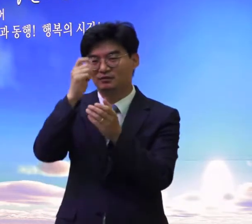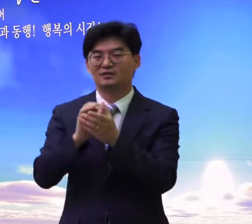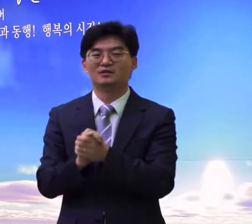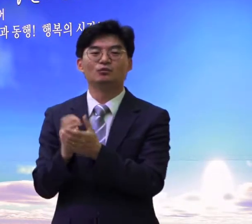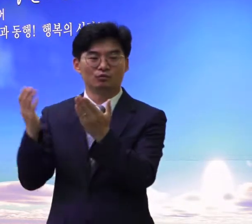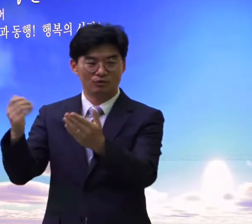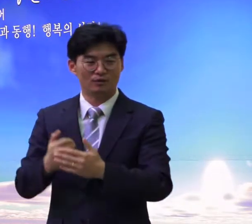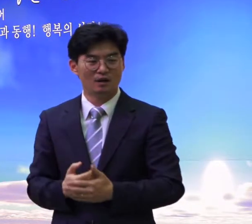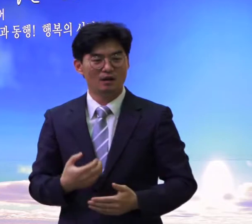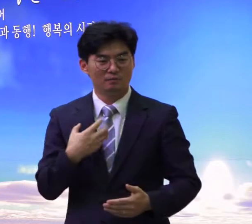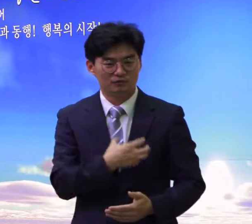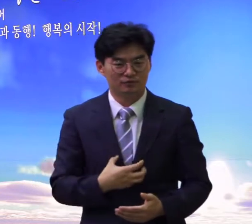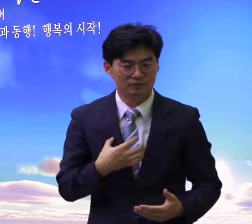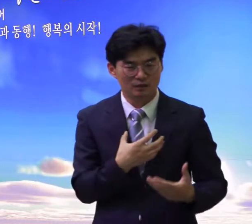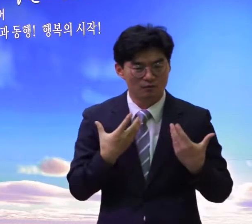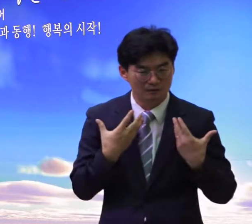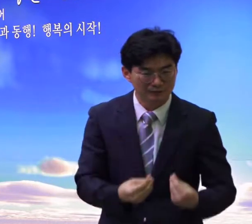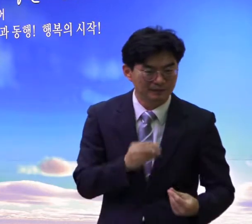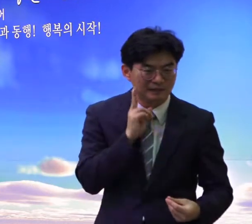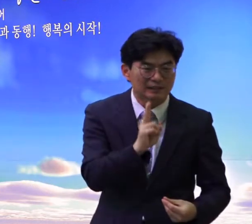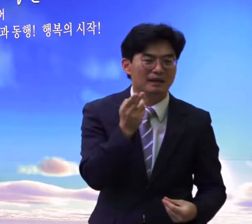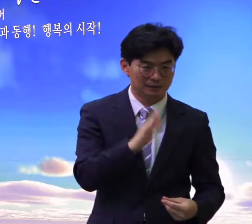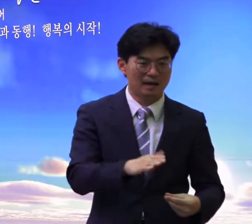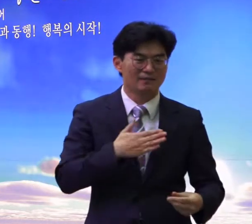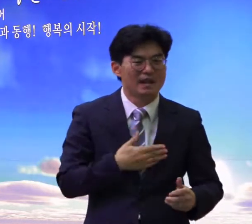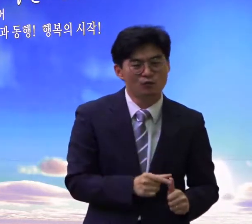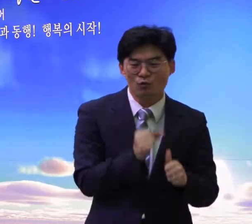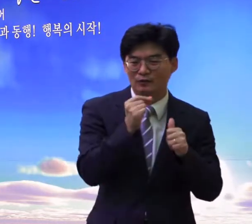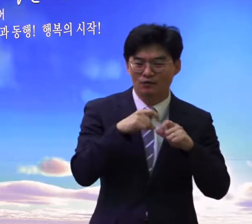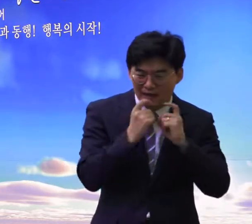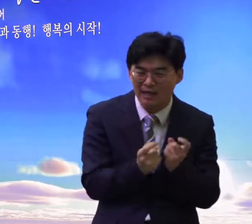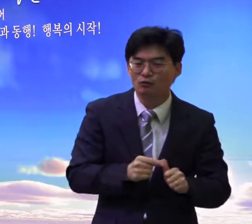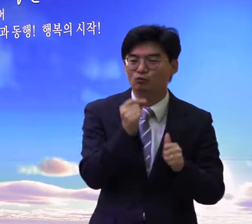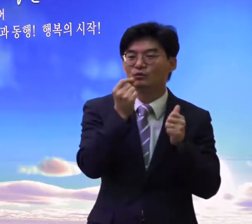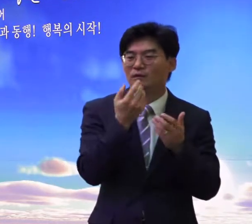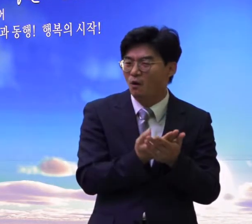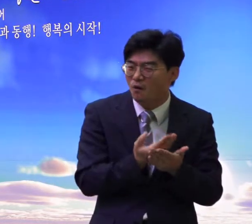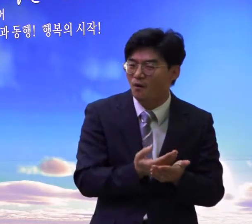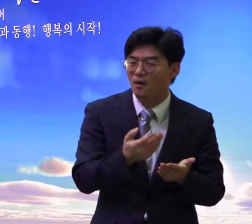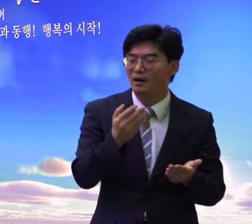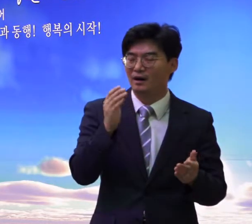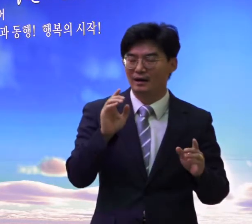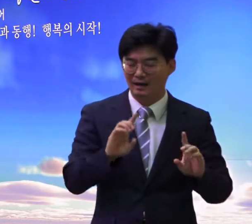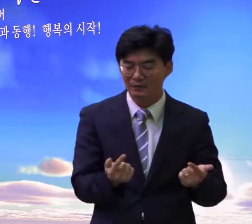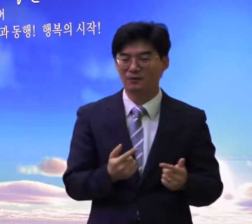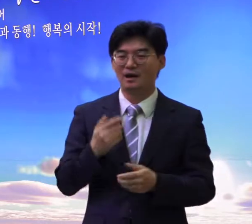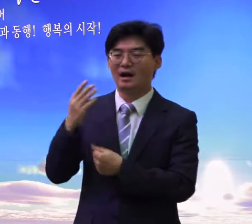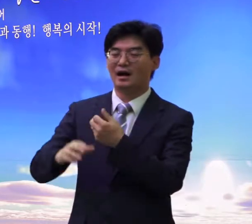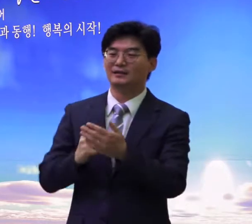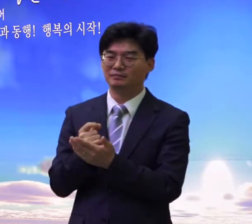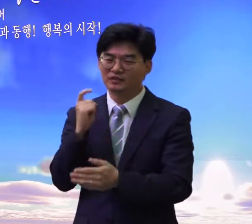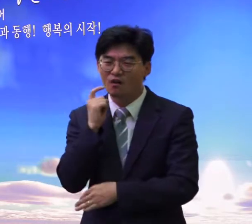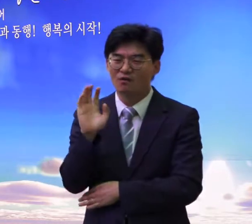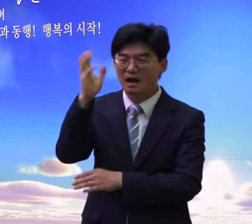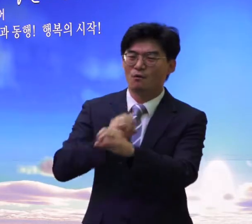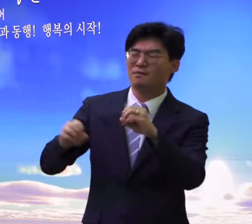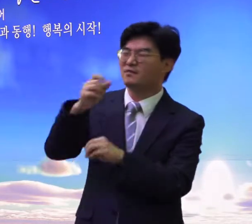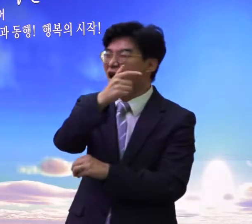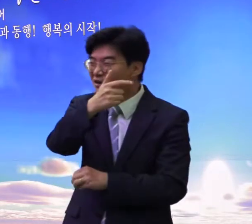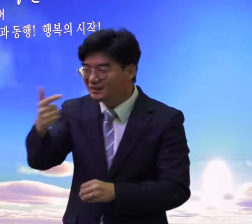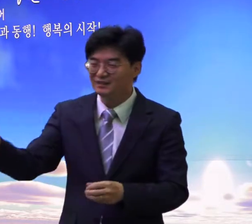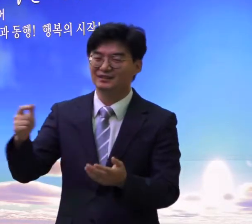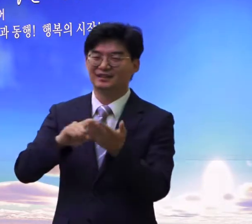낙심될 법해서 우리 같으면 그 상황에 집중하고 이 상황에서 나를 보내주십시오. 여기에 멈출 텐데 이것을 넘어서서 그